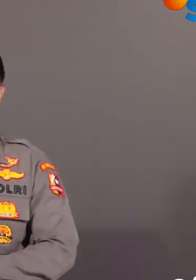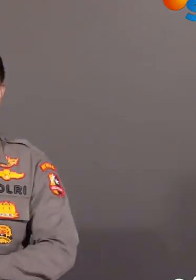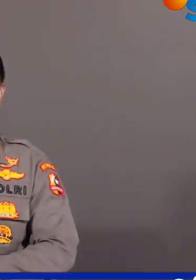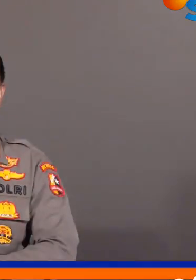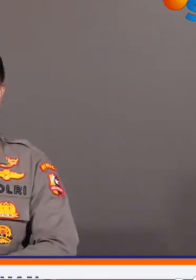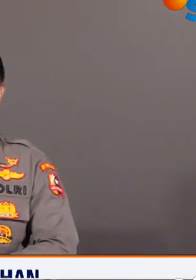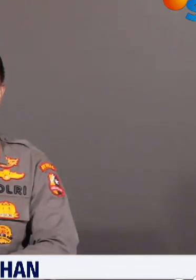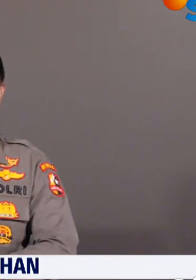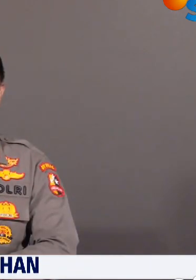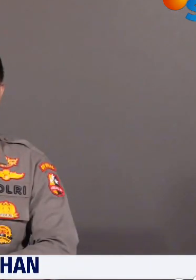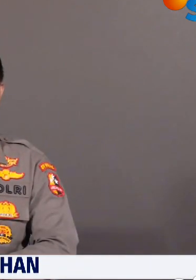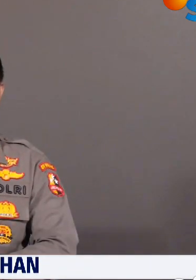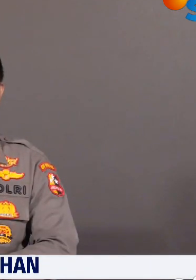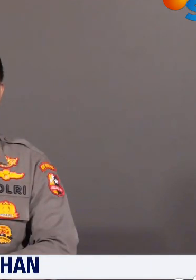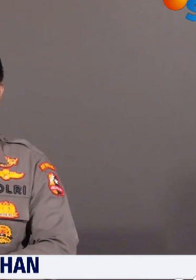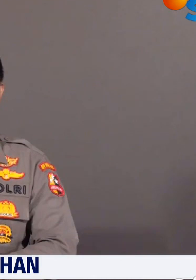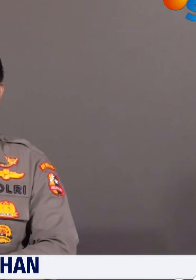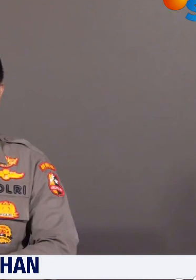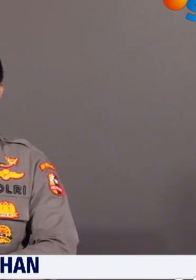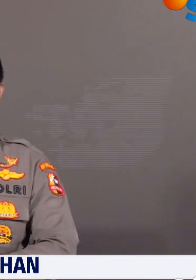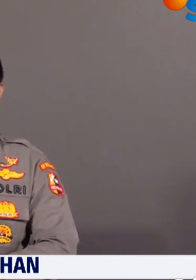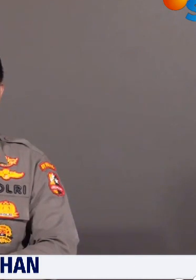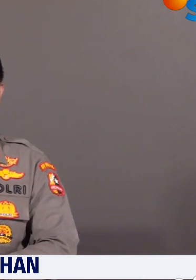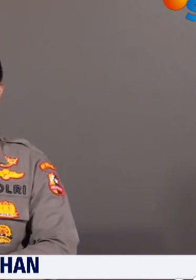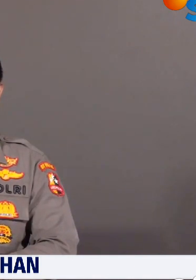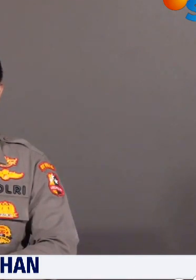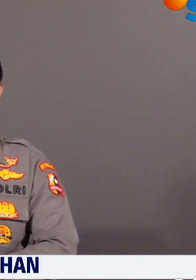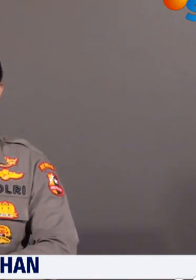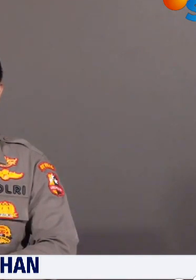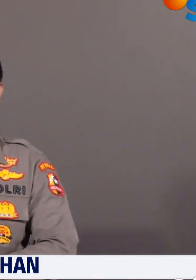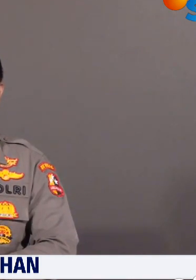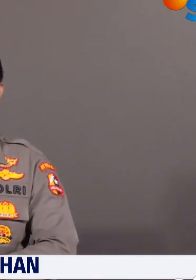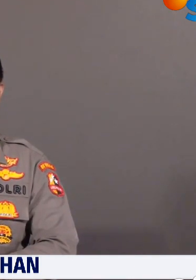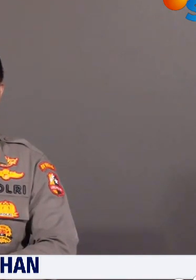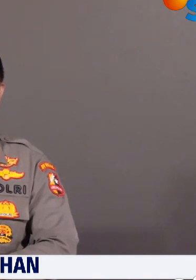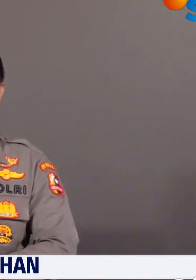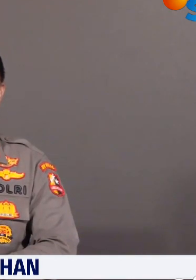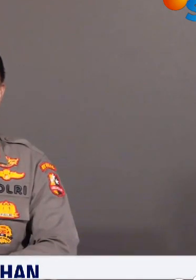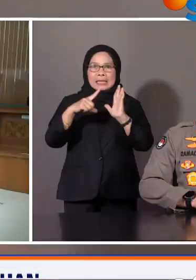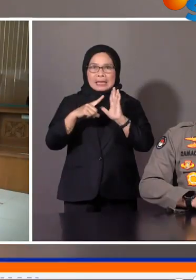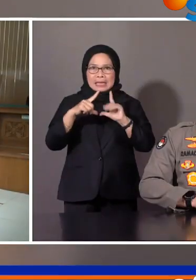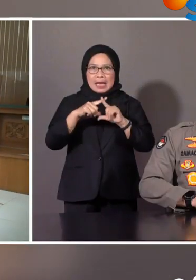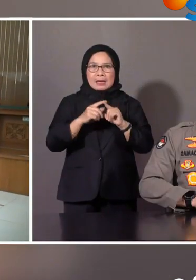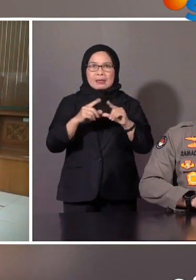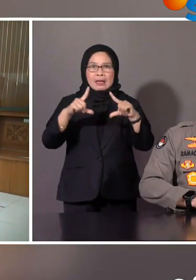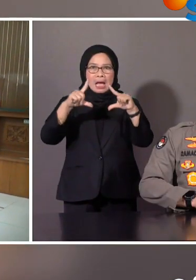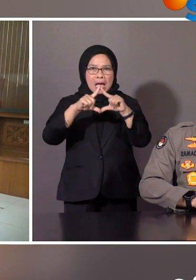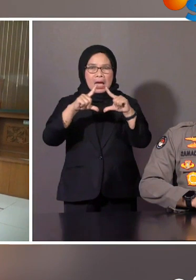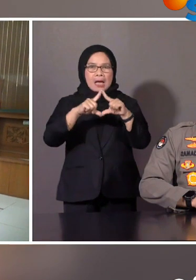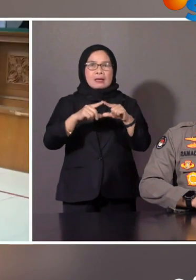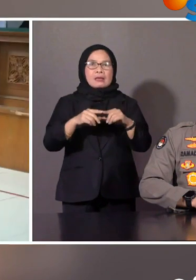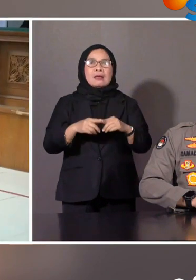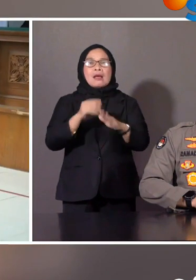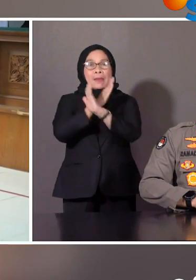keputusan pada sidang KKP yaitu 1 sanksi etika yaitu a perilaku